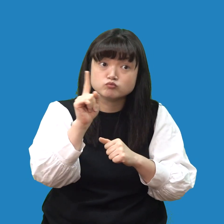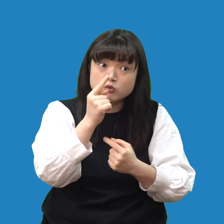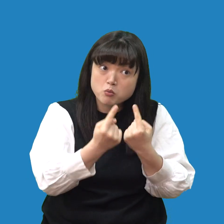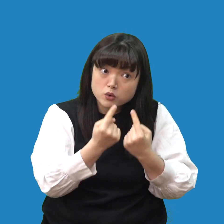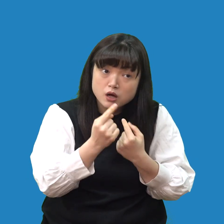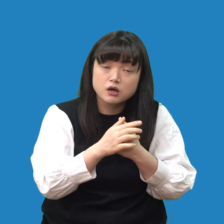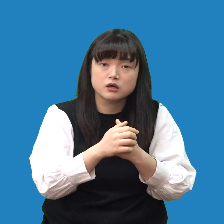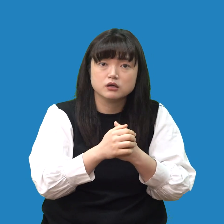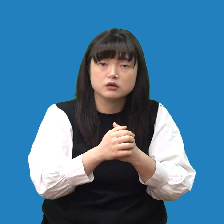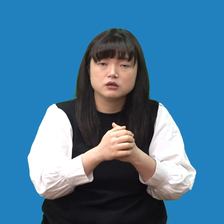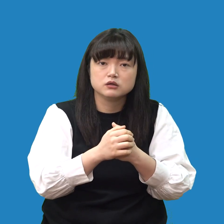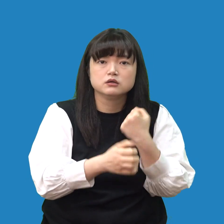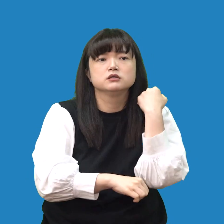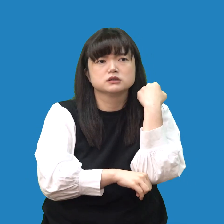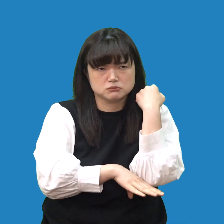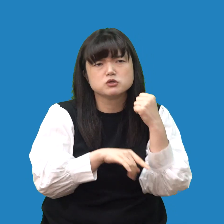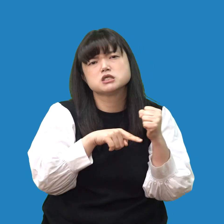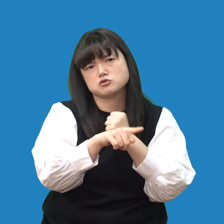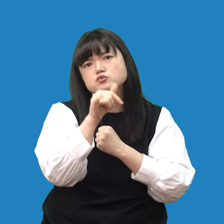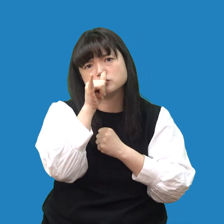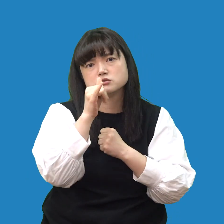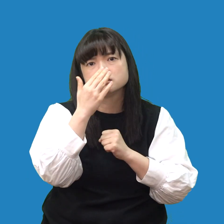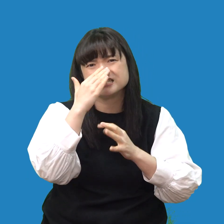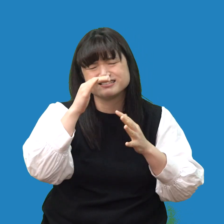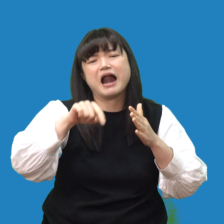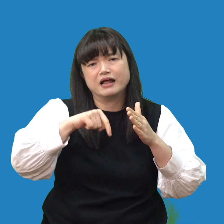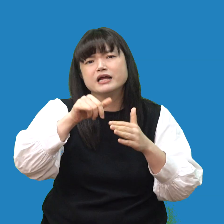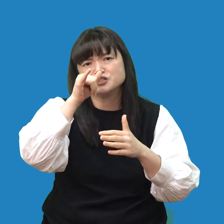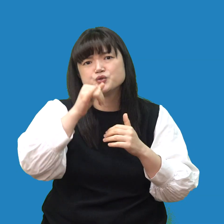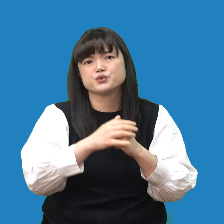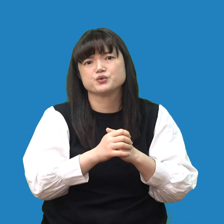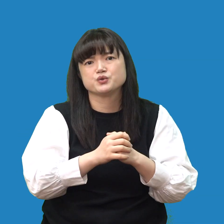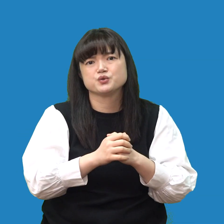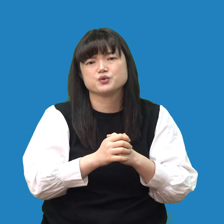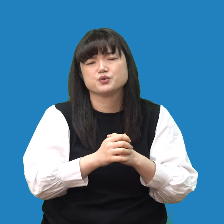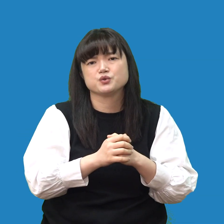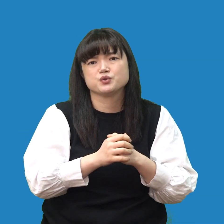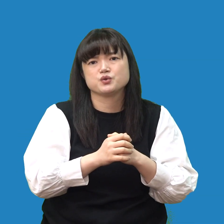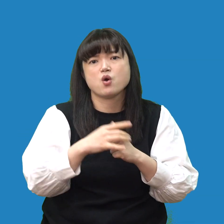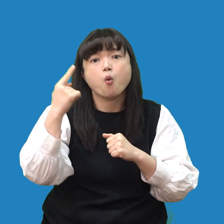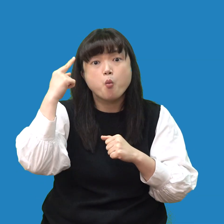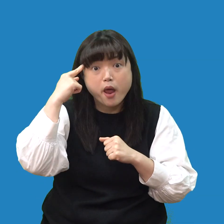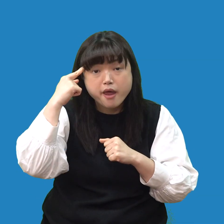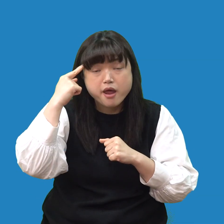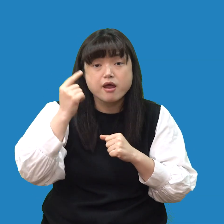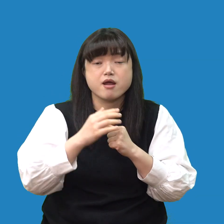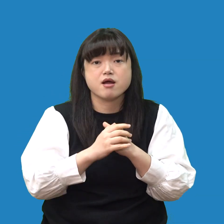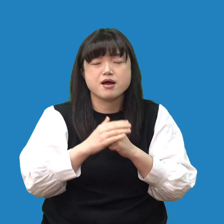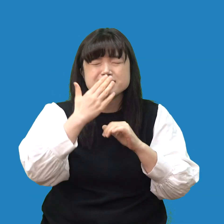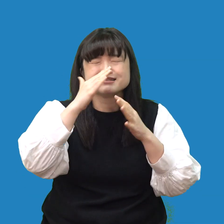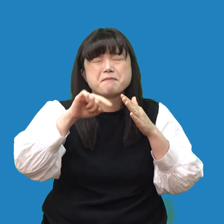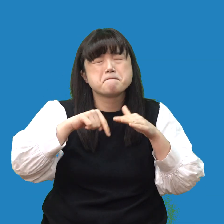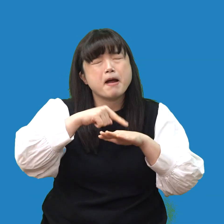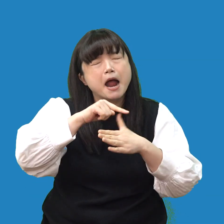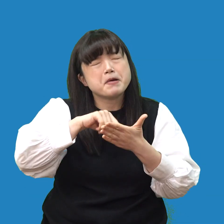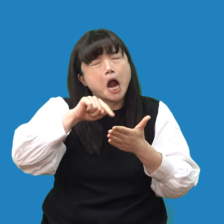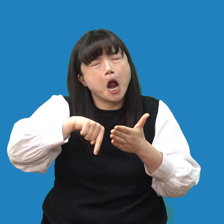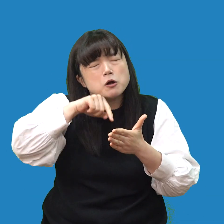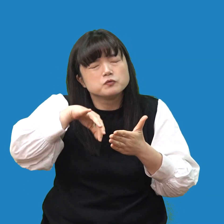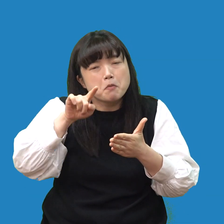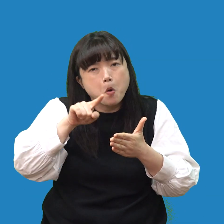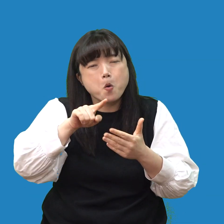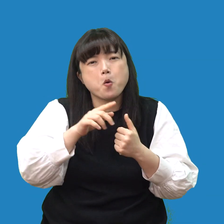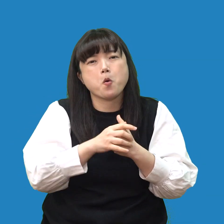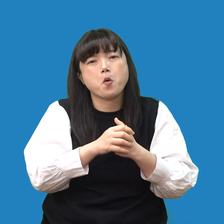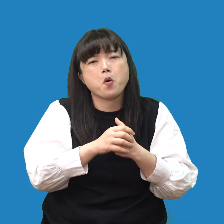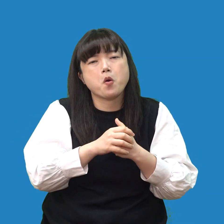무엇보다도 그 근본적인 이유가 이스라엘 안에 있었다고 암시를 하고 있습니다. 바로